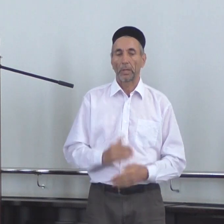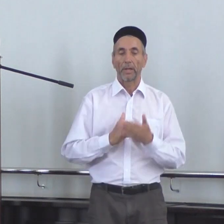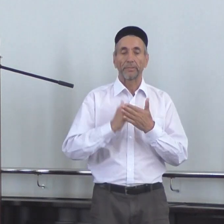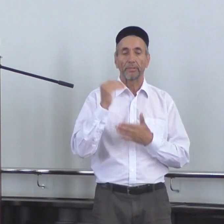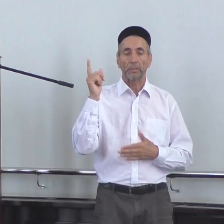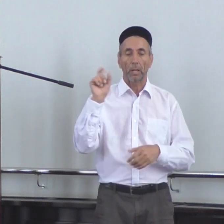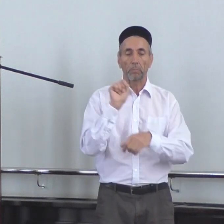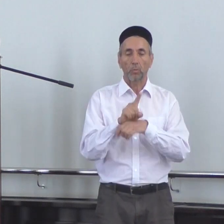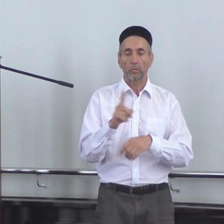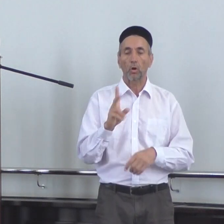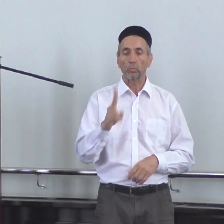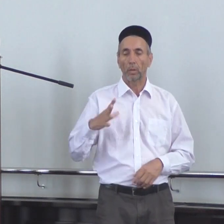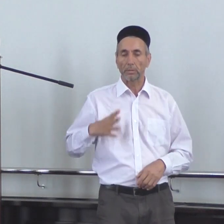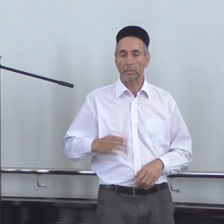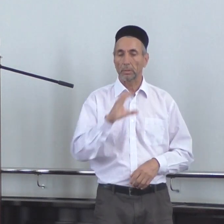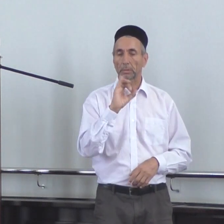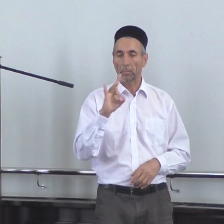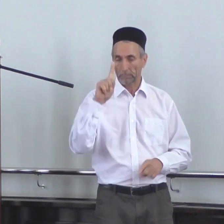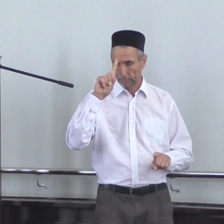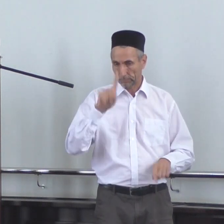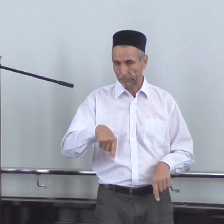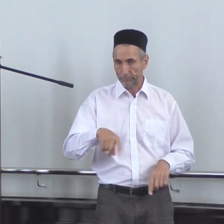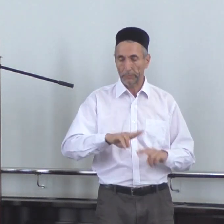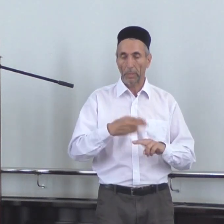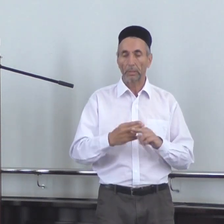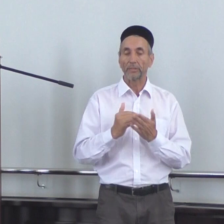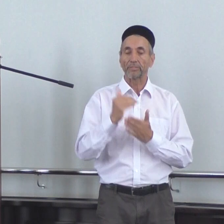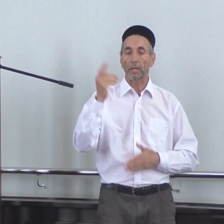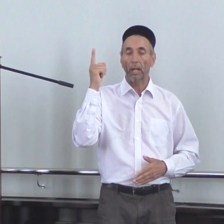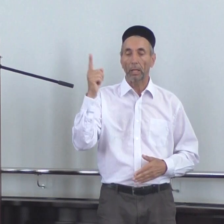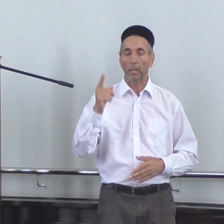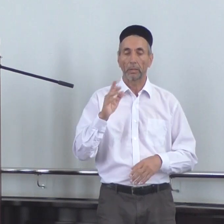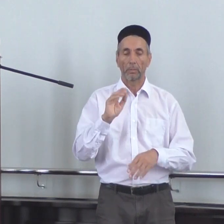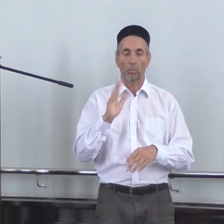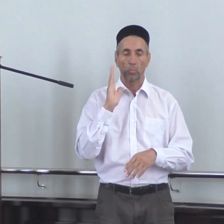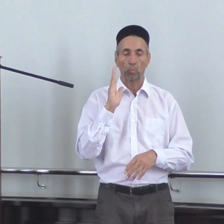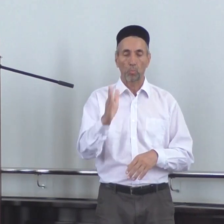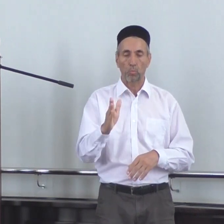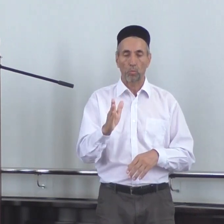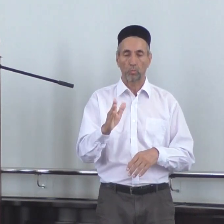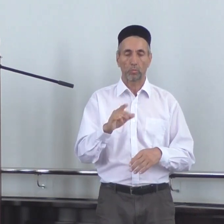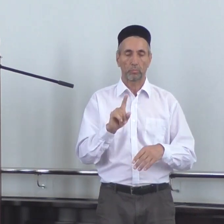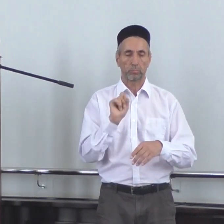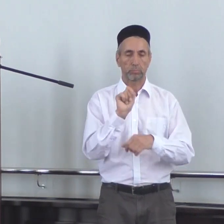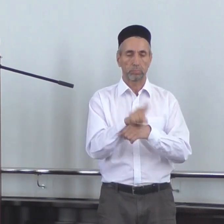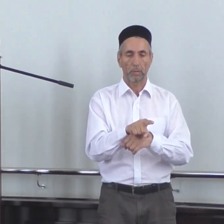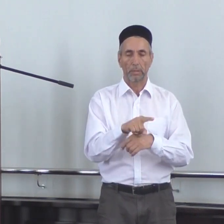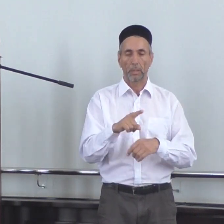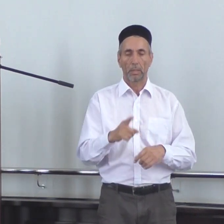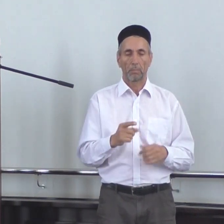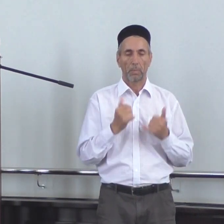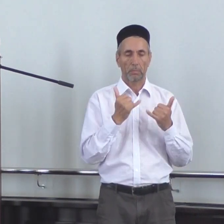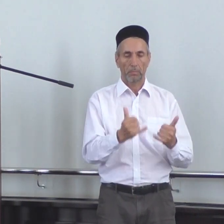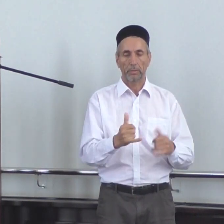Аллаһ Раббыбыз әйтә, кем сабыр итә шуларга Аллаһ Тәгаләдән тарафыннан ярлыкау,